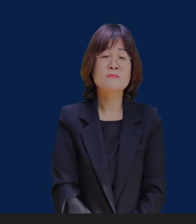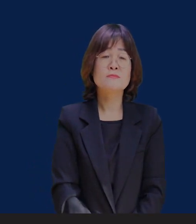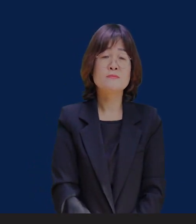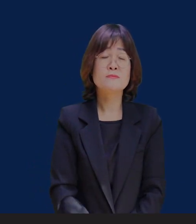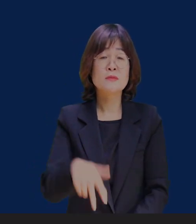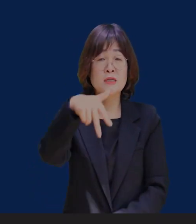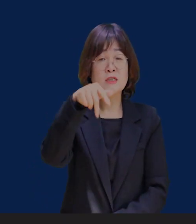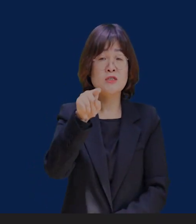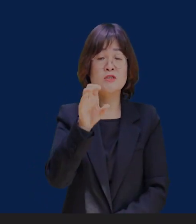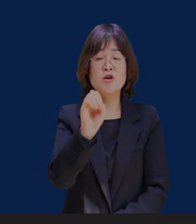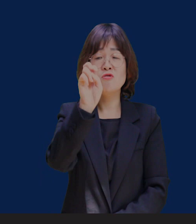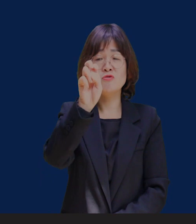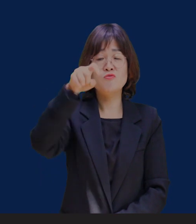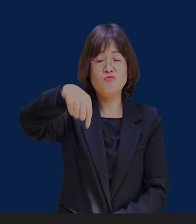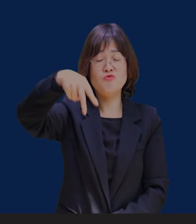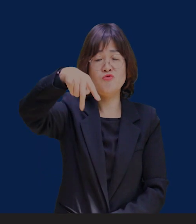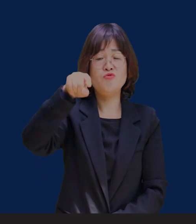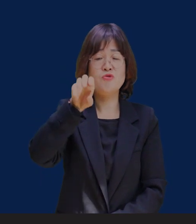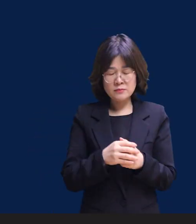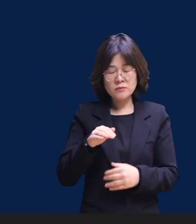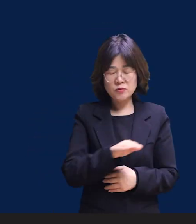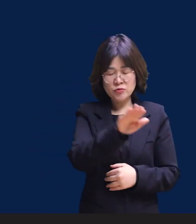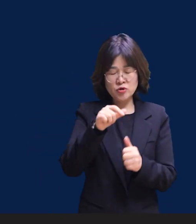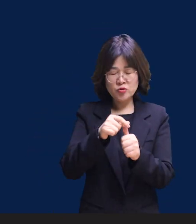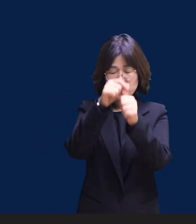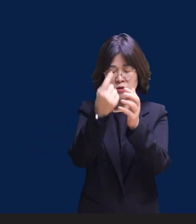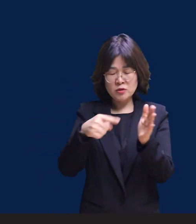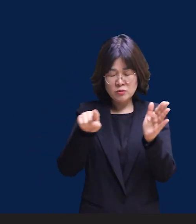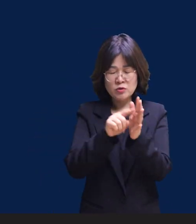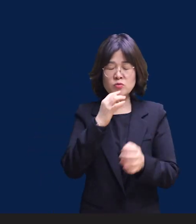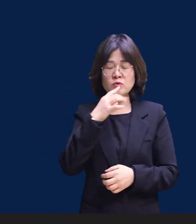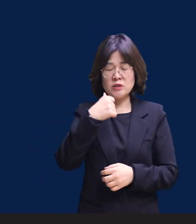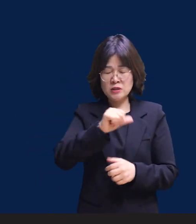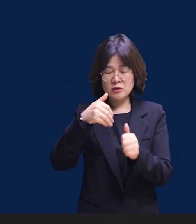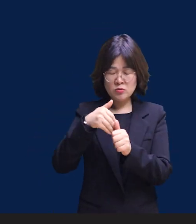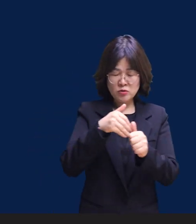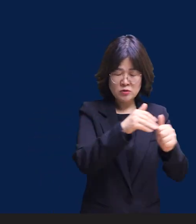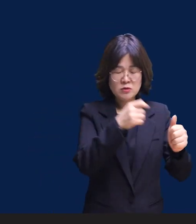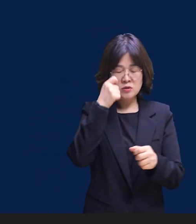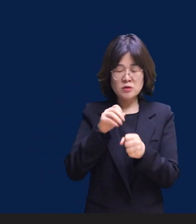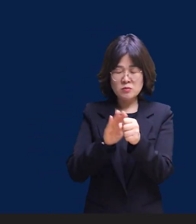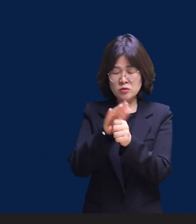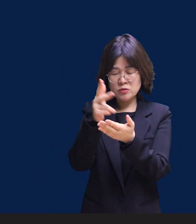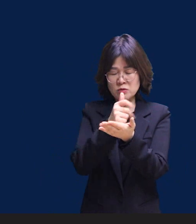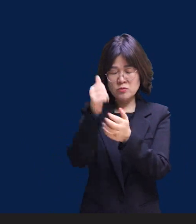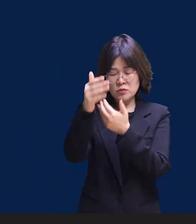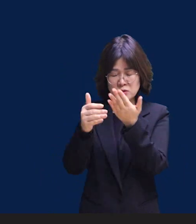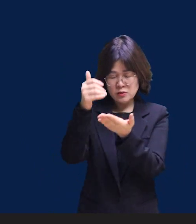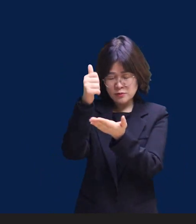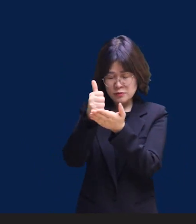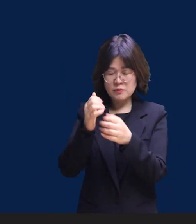정무성 장로님께서 기도하시겠습니다. 저희를 구하려 독생자까지 내어주신 자비로우신